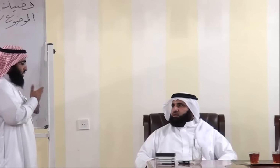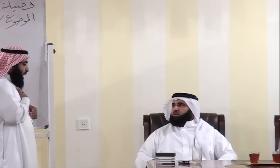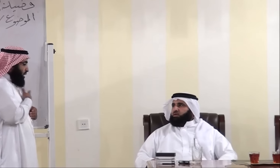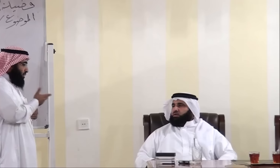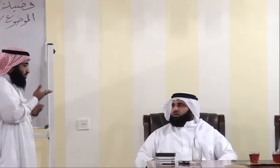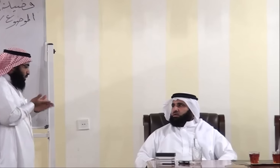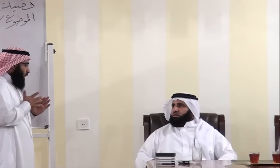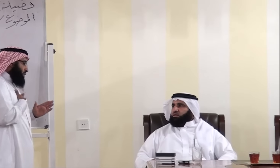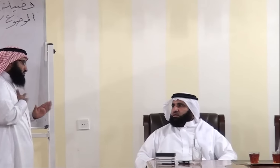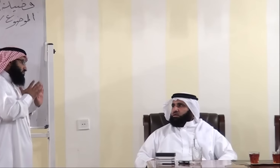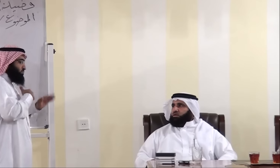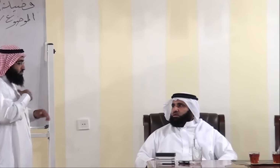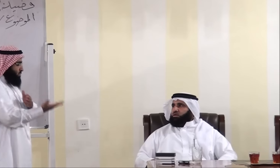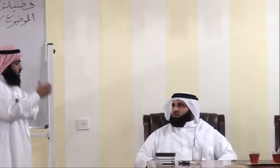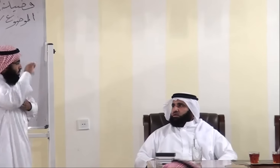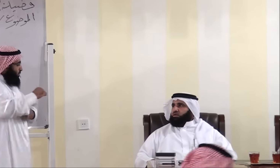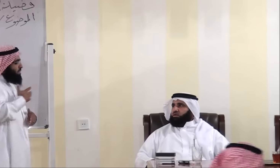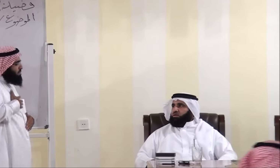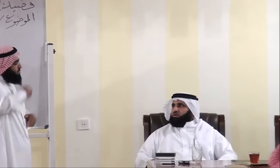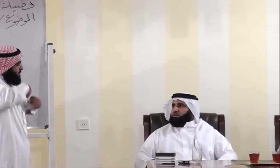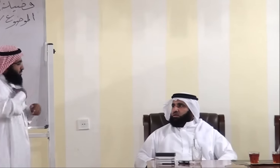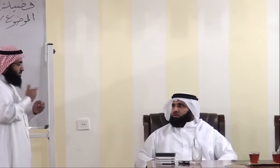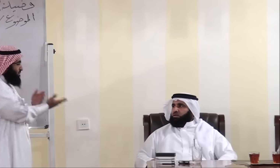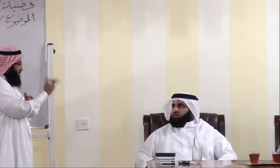فالإنسان يستغفر الله سبحانه وتعالى